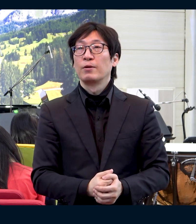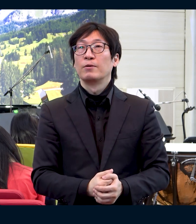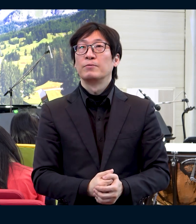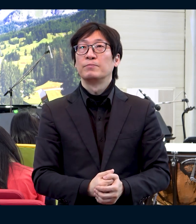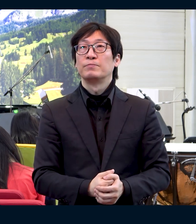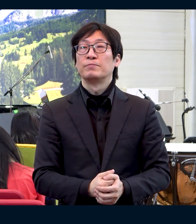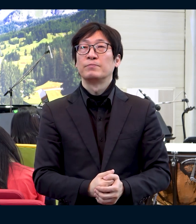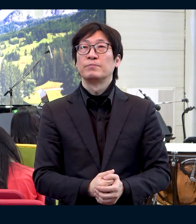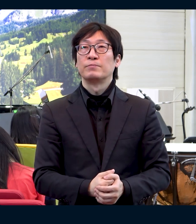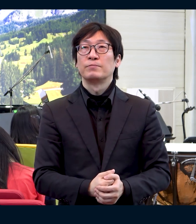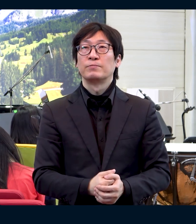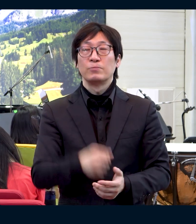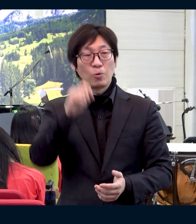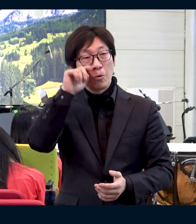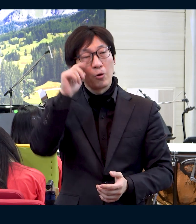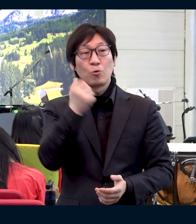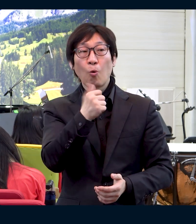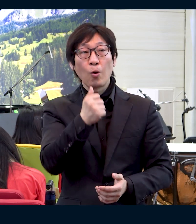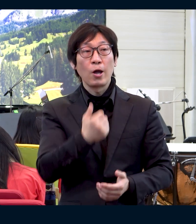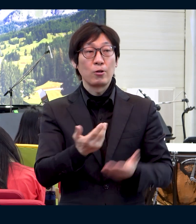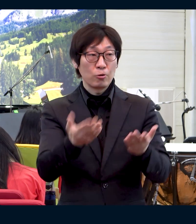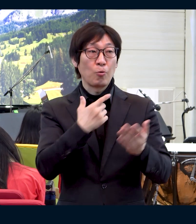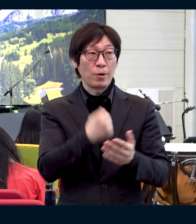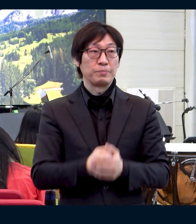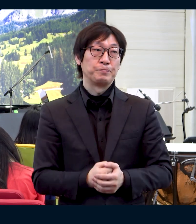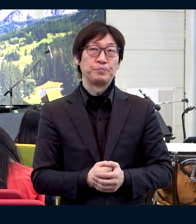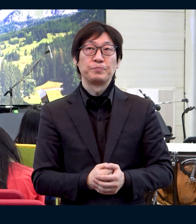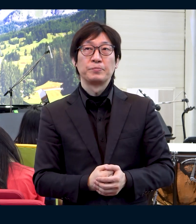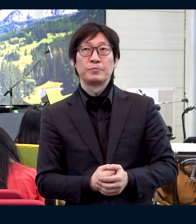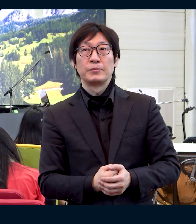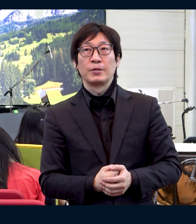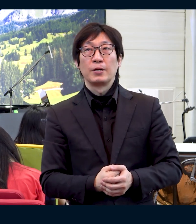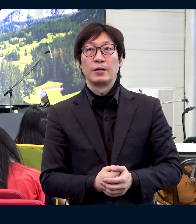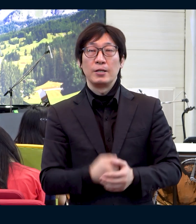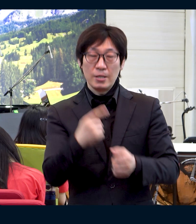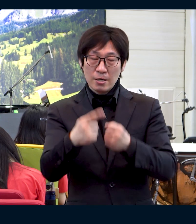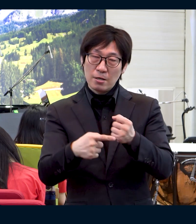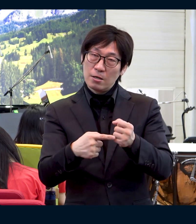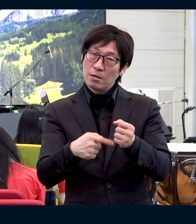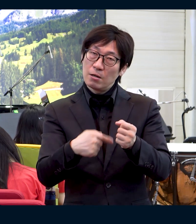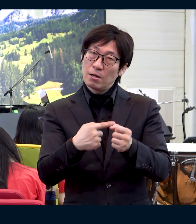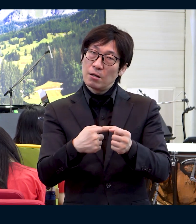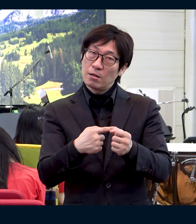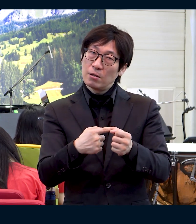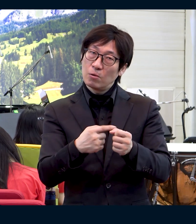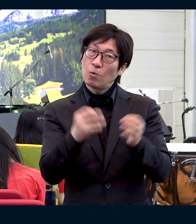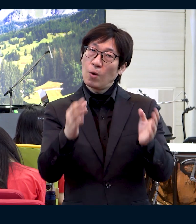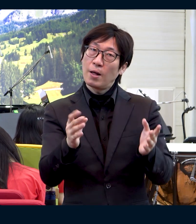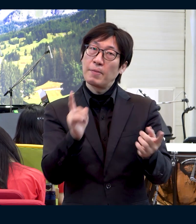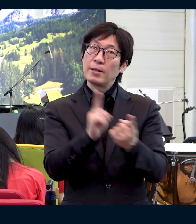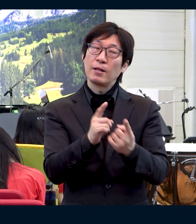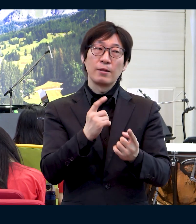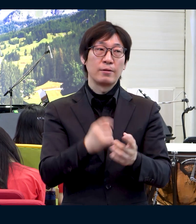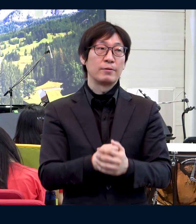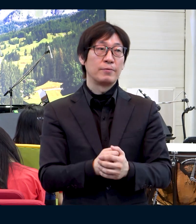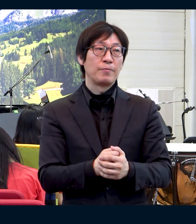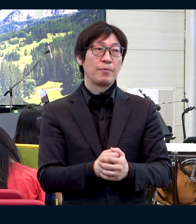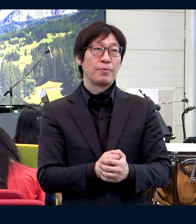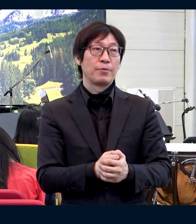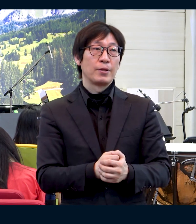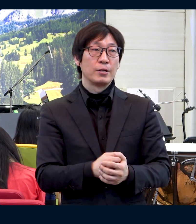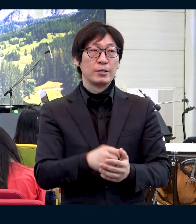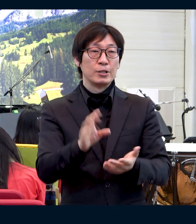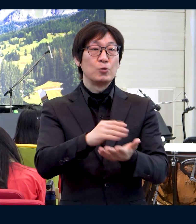저는 한 친구를 소개하고 싶습니다. 1년이란 정말 짧은 만남이었습니다. 그리스도의 향기를